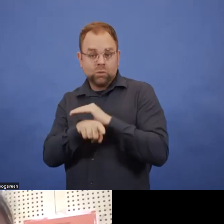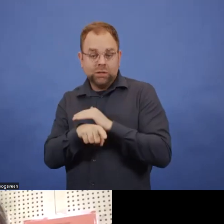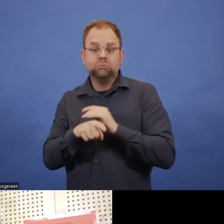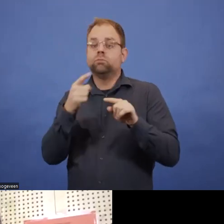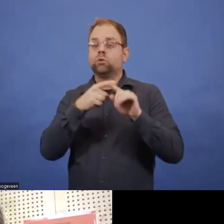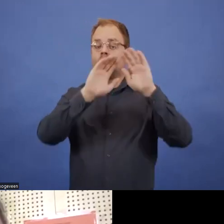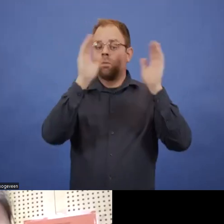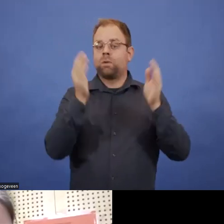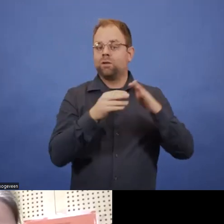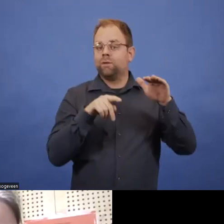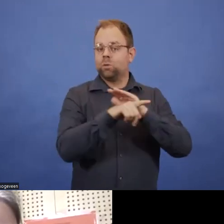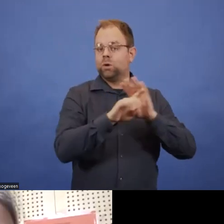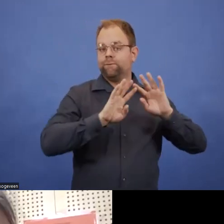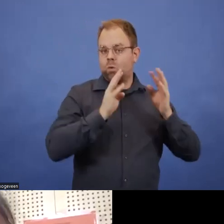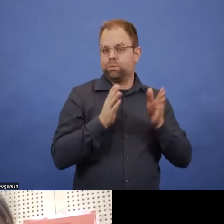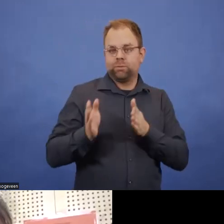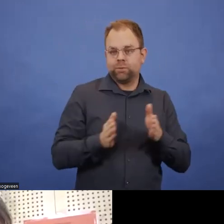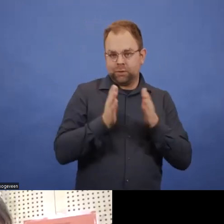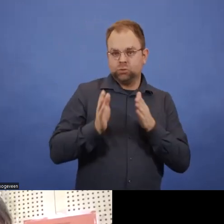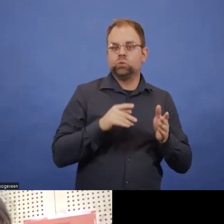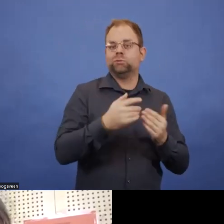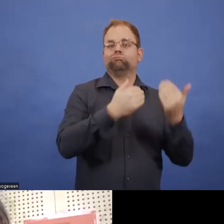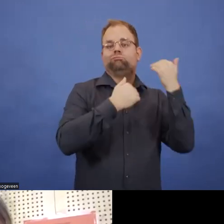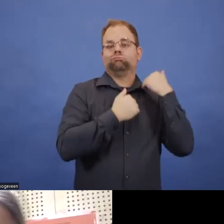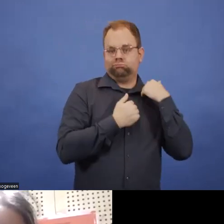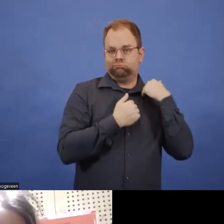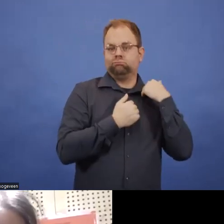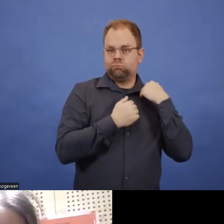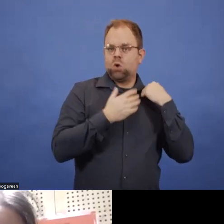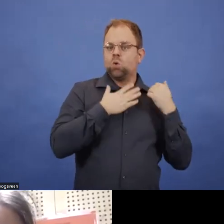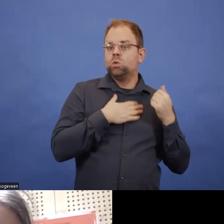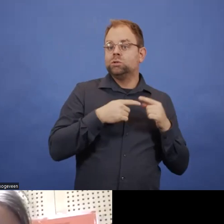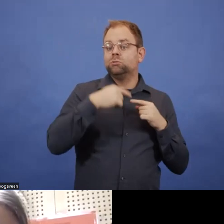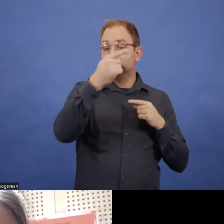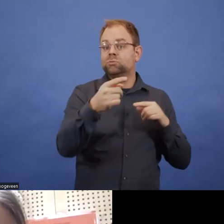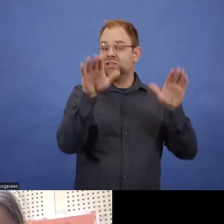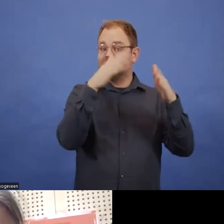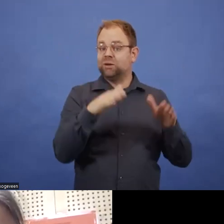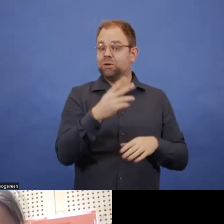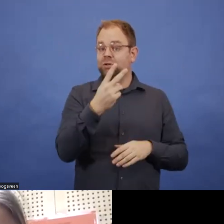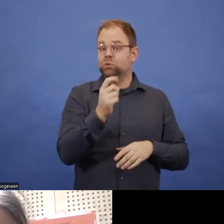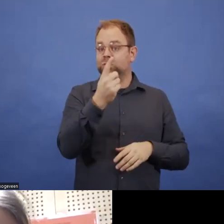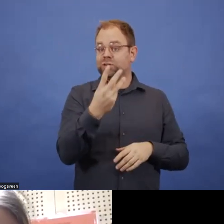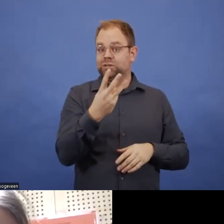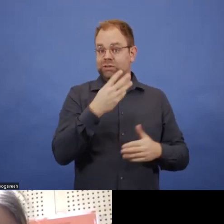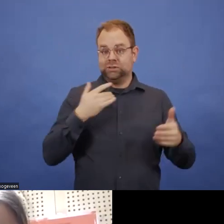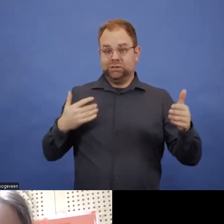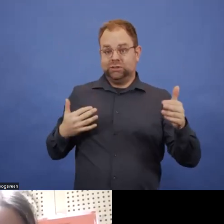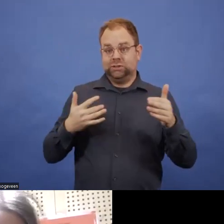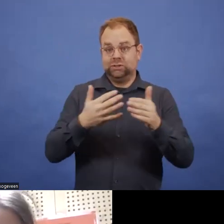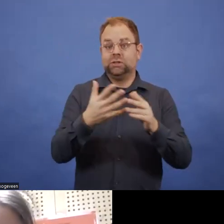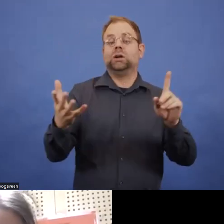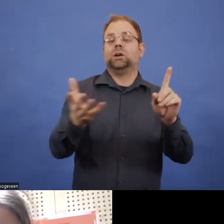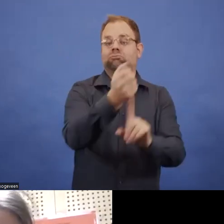la participación significativa e inclusión de los refugiados en este proceso para que todo eso pueda continuar hasta